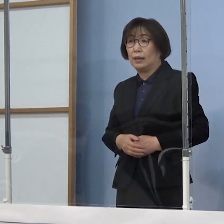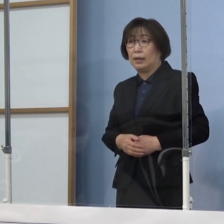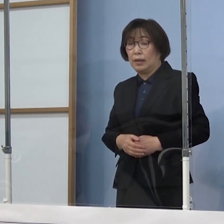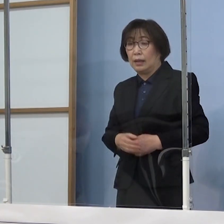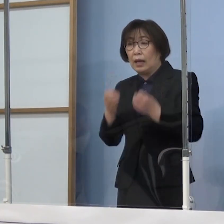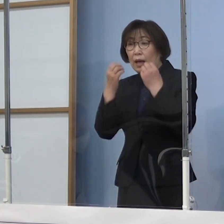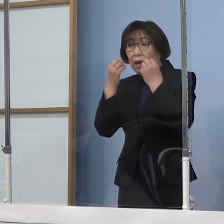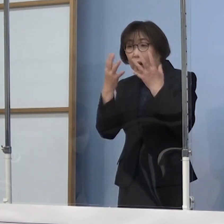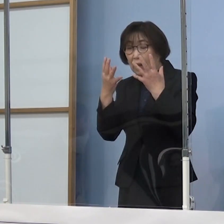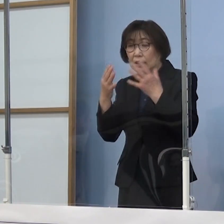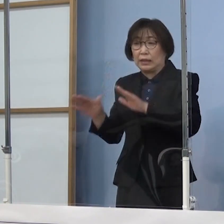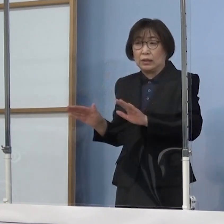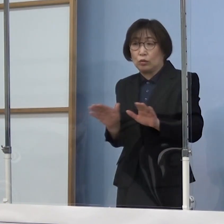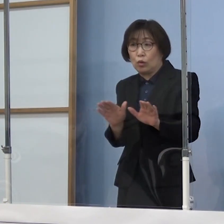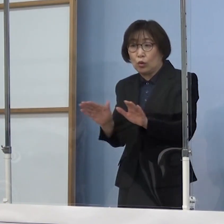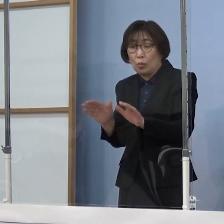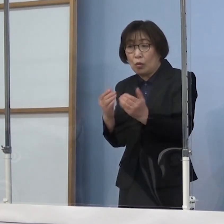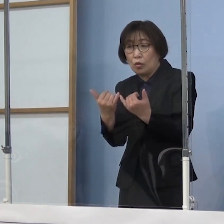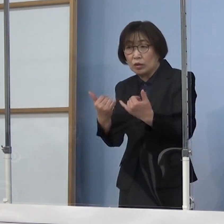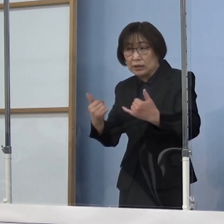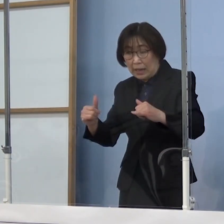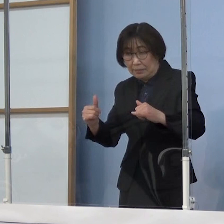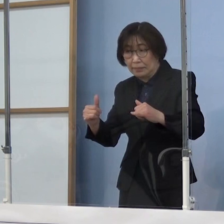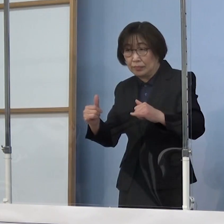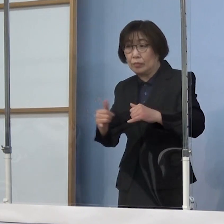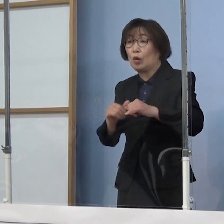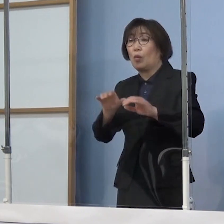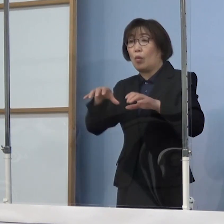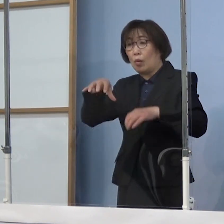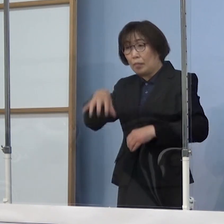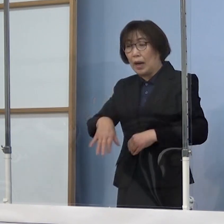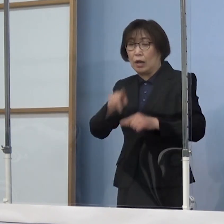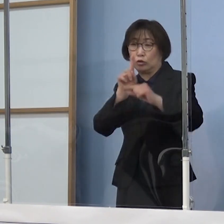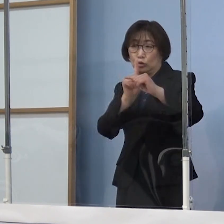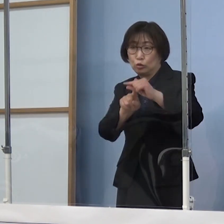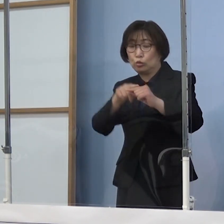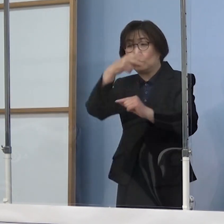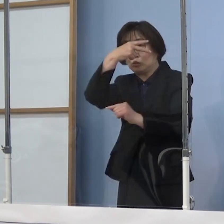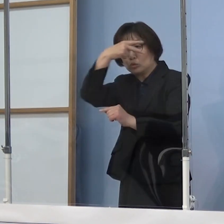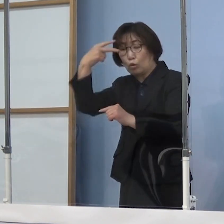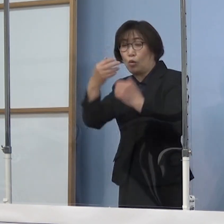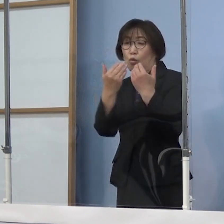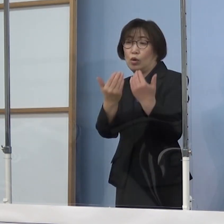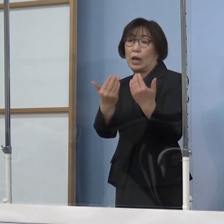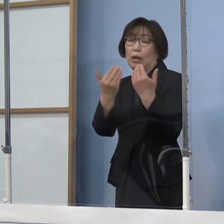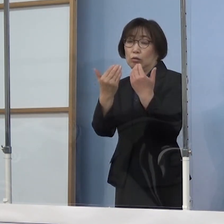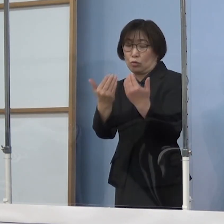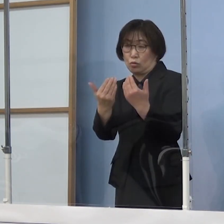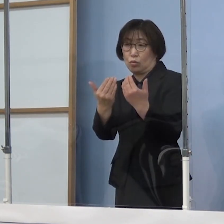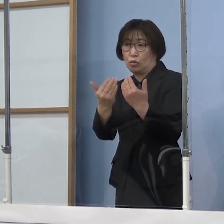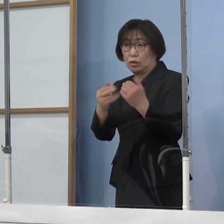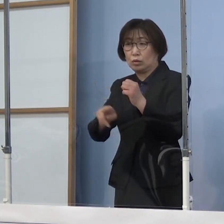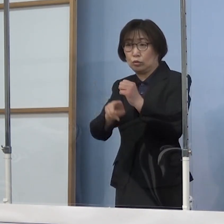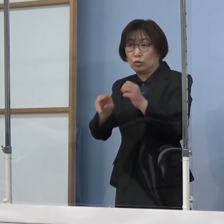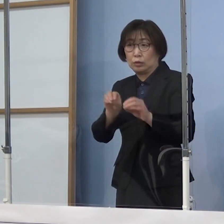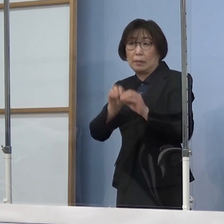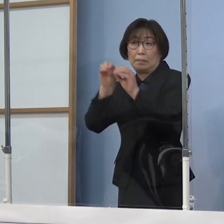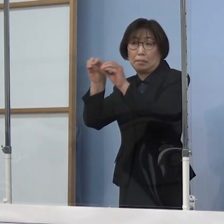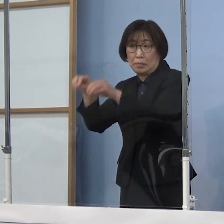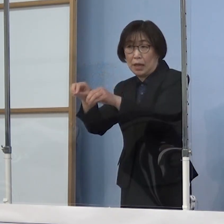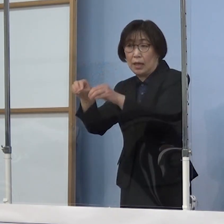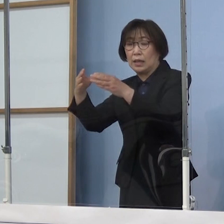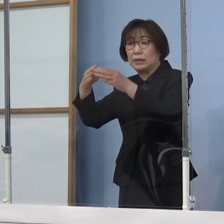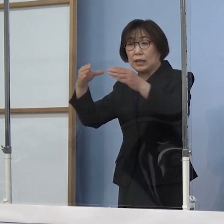新たに子どもさんたちの場、つまり中学校、高等学校へ飛び火をすることとなり、全国でも部活